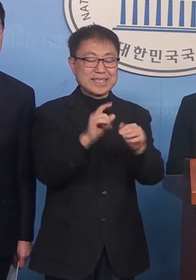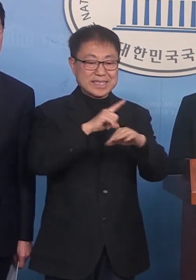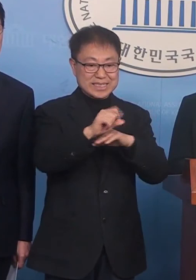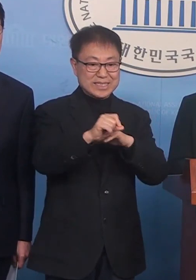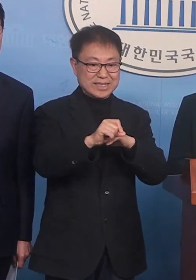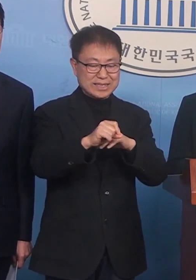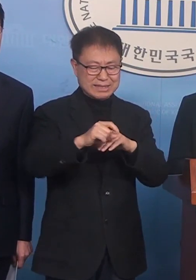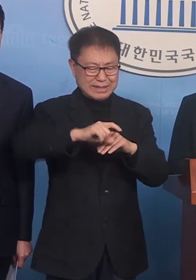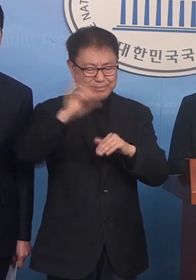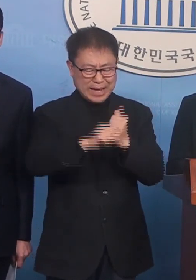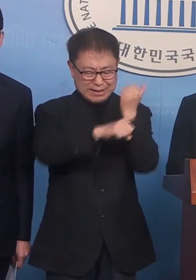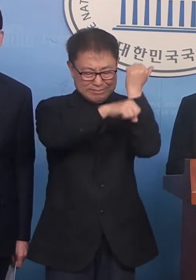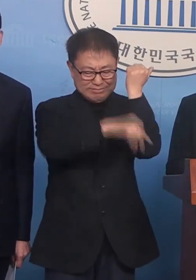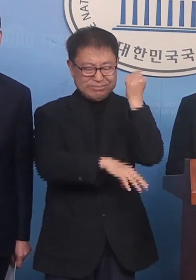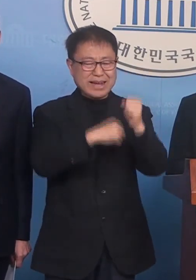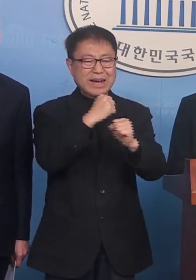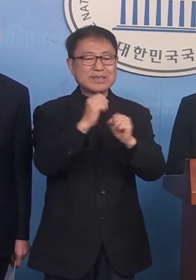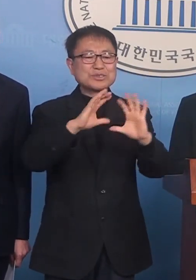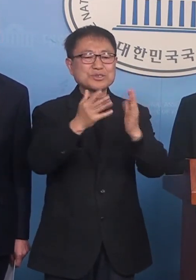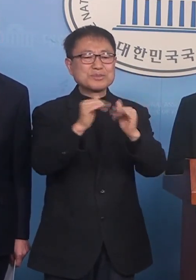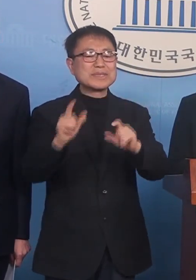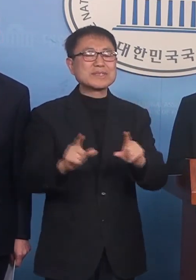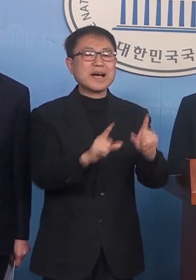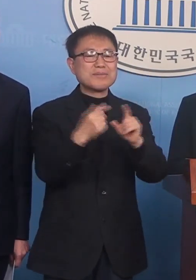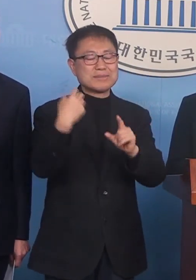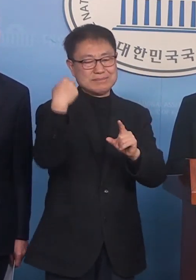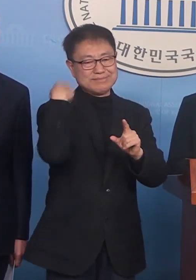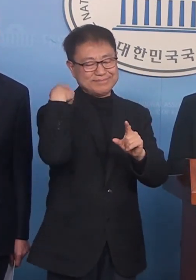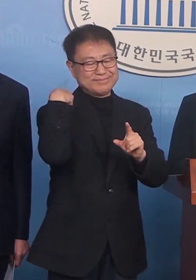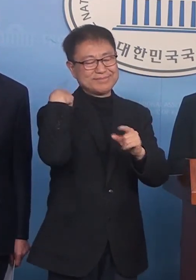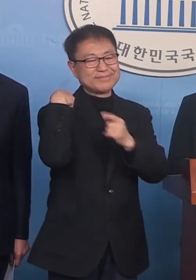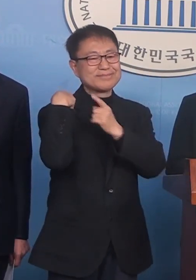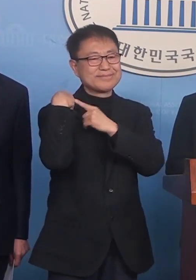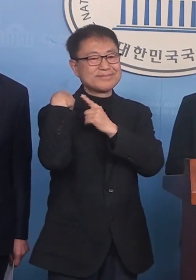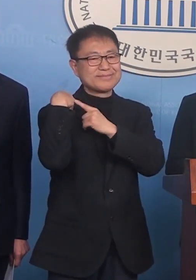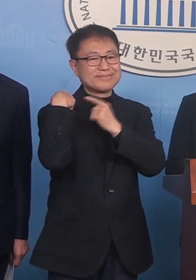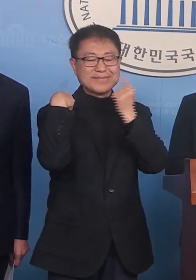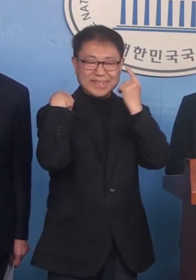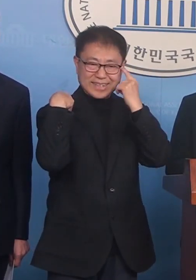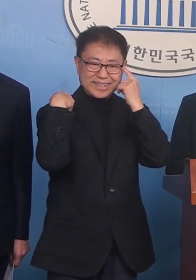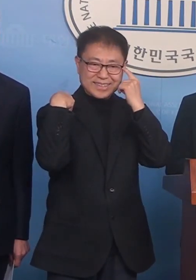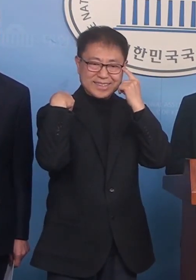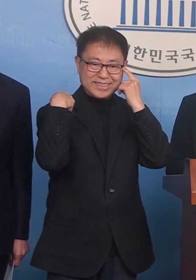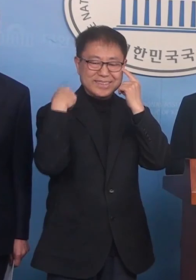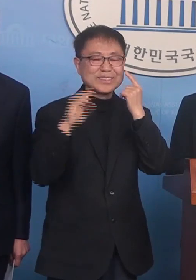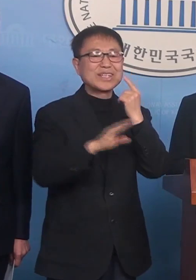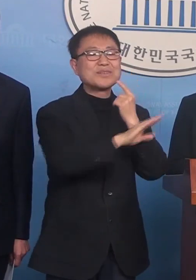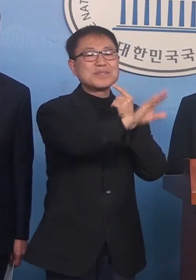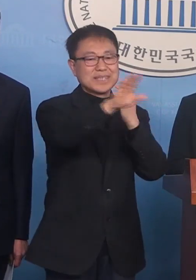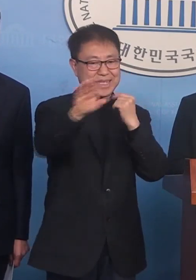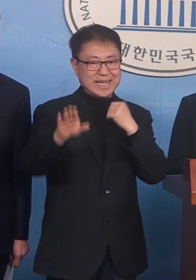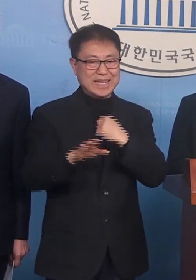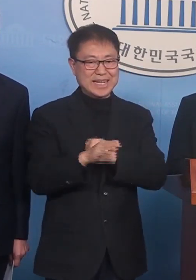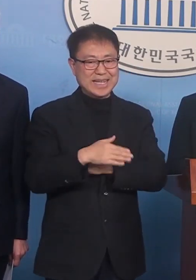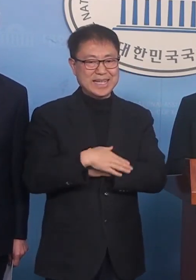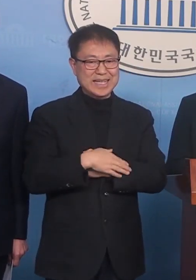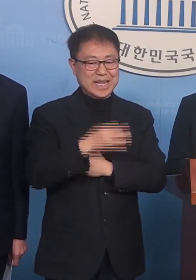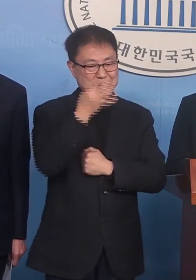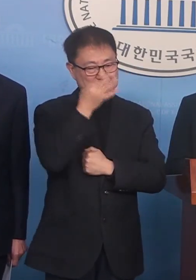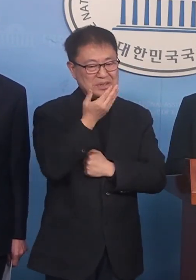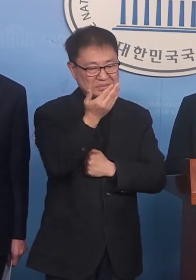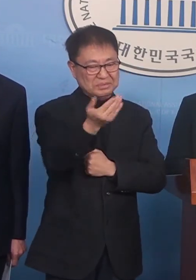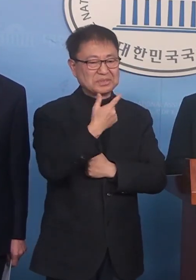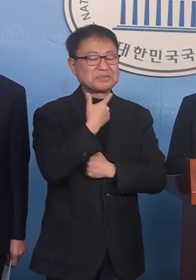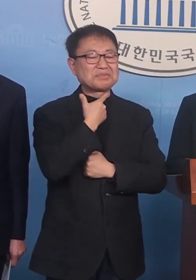지역에 튼튼한 뿌리를 내리고 국민의 삶을 책임지겠다는 의지를 국민 여러분께